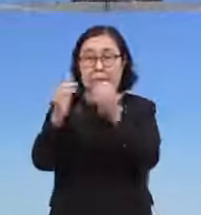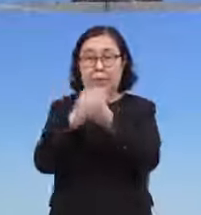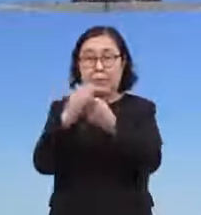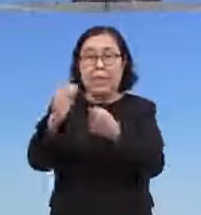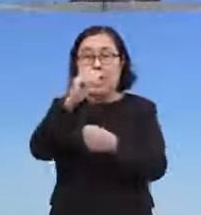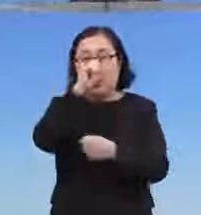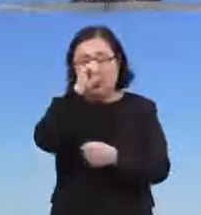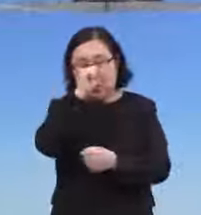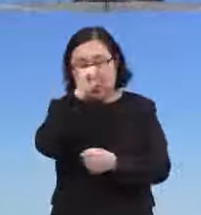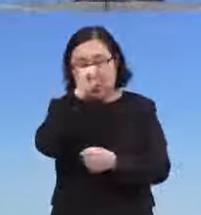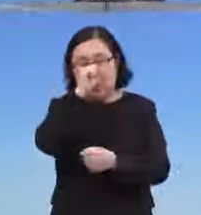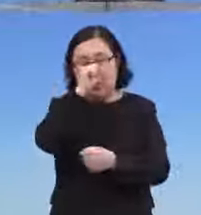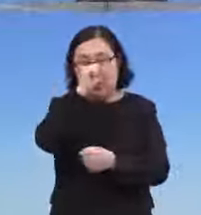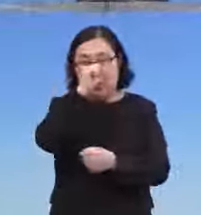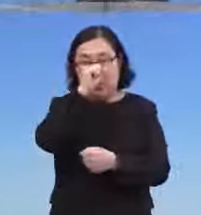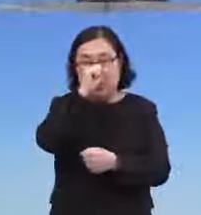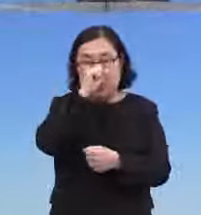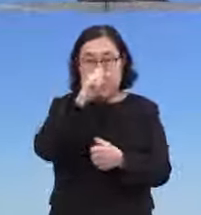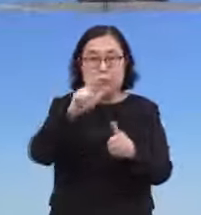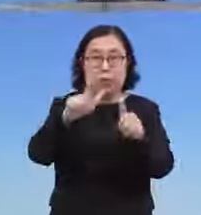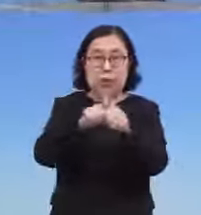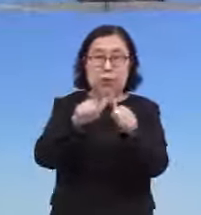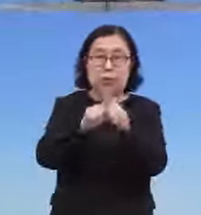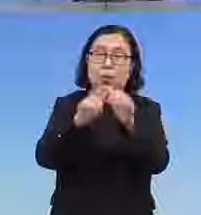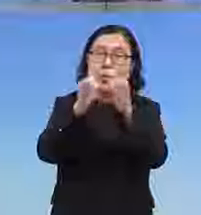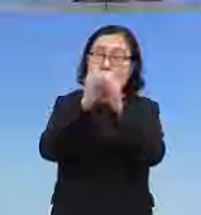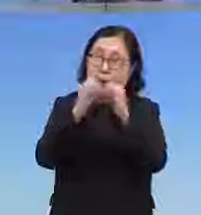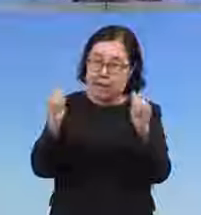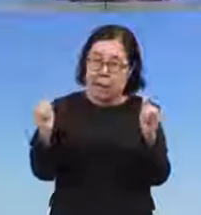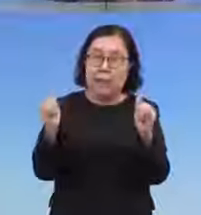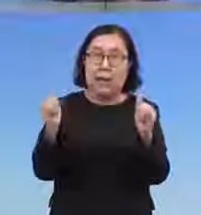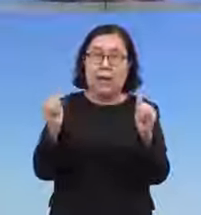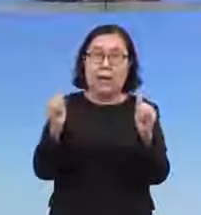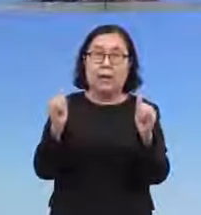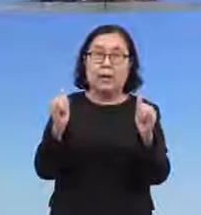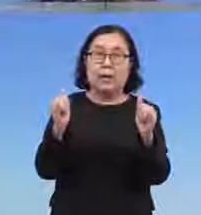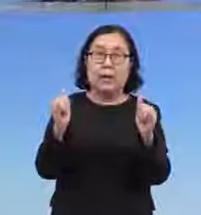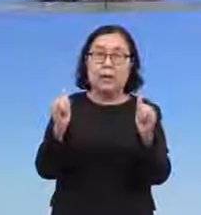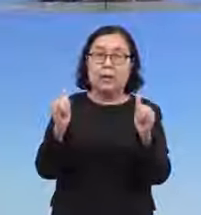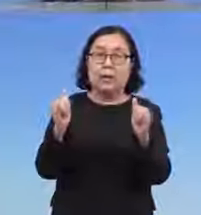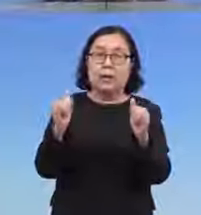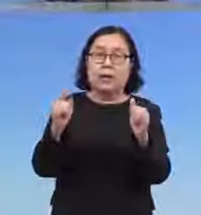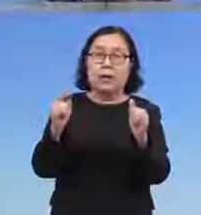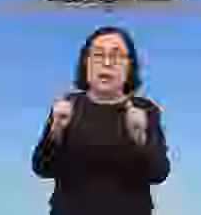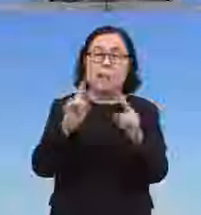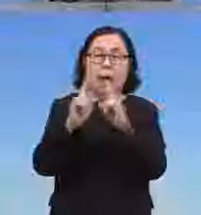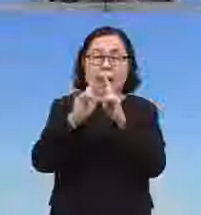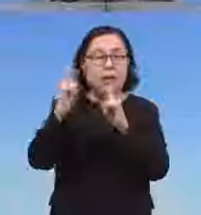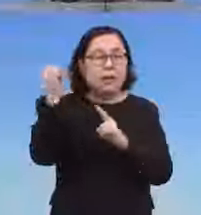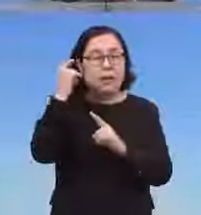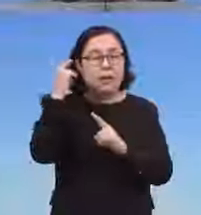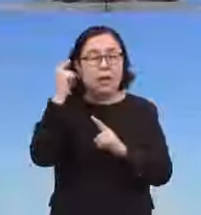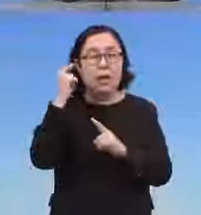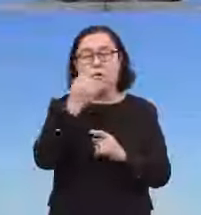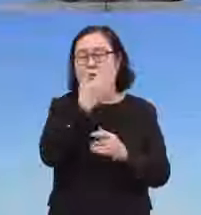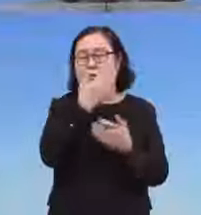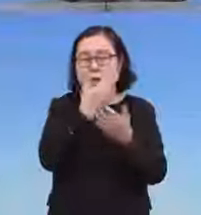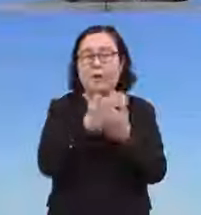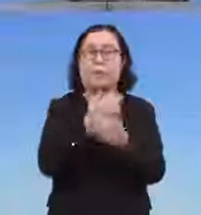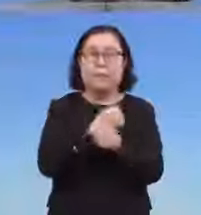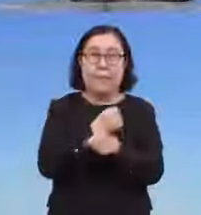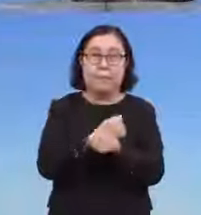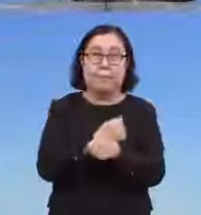저분 진짜 좋은 크리스찬이라고, 이런 삶의 현장에서 평가받는 이것이 너무나 중요하다는 걸 꼭 기억하시면